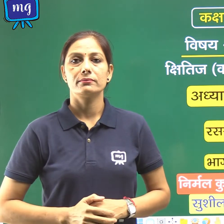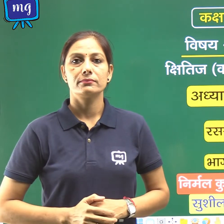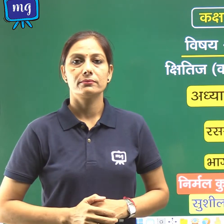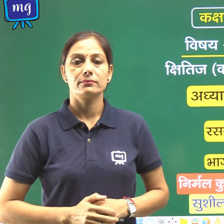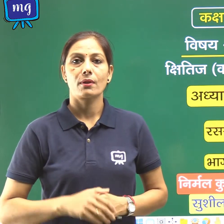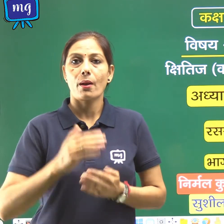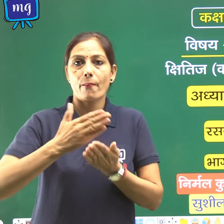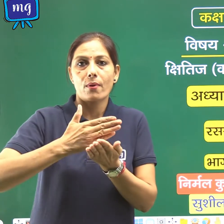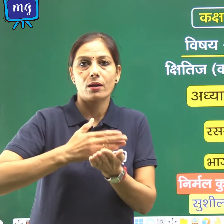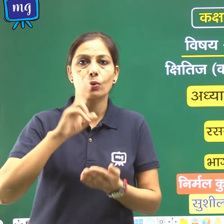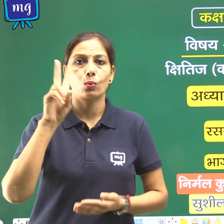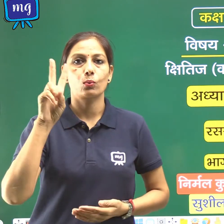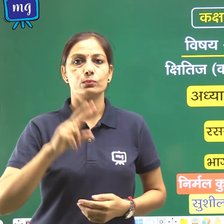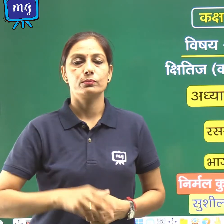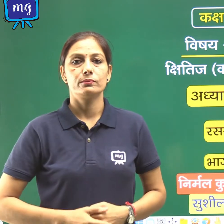भाग 2